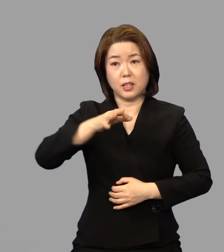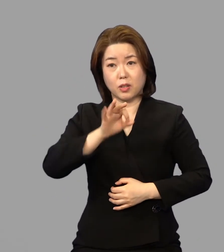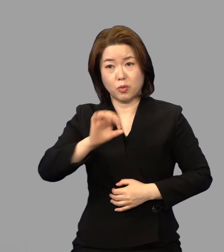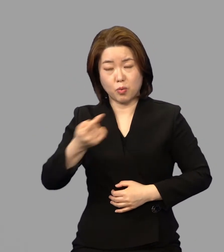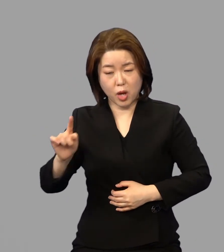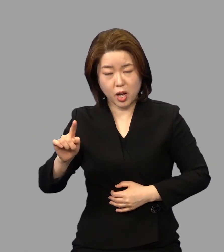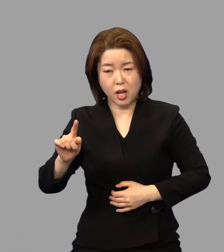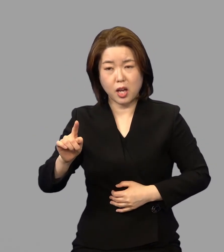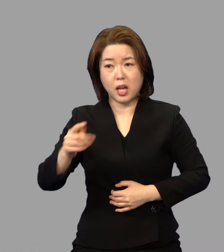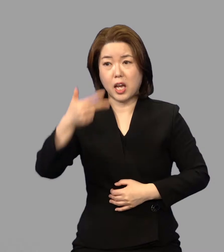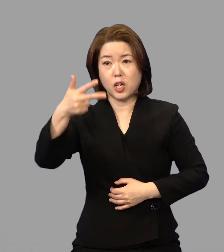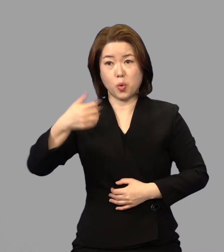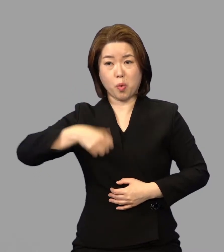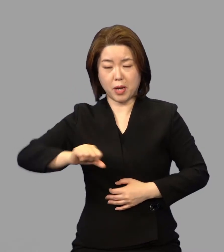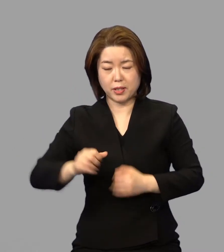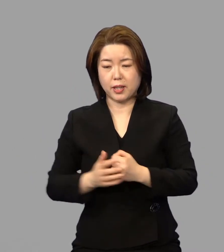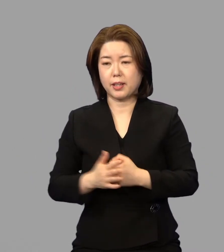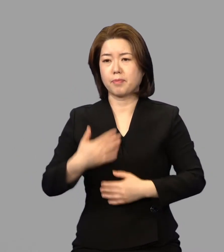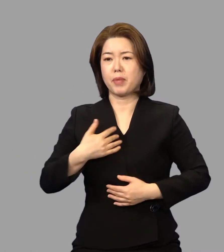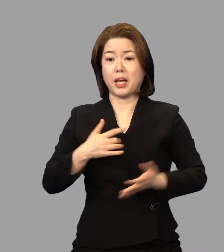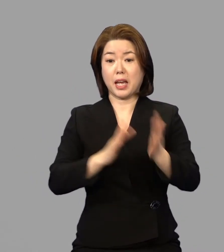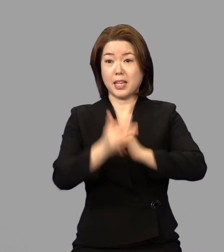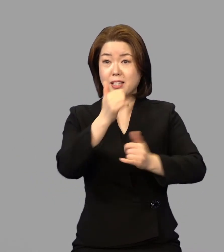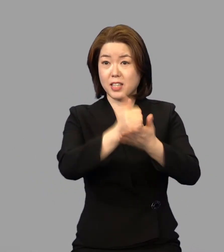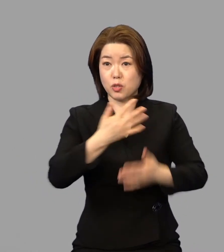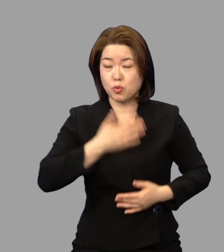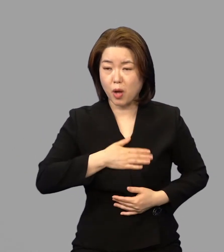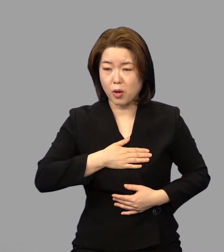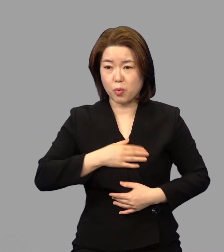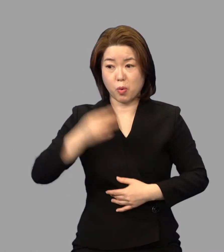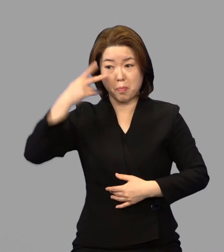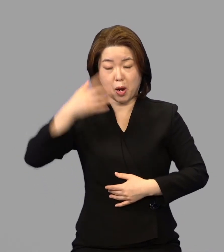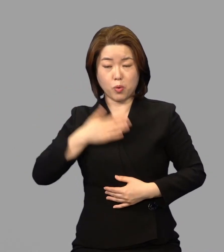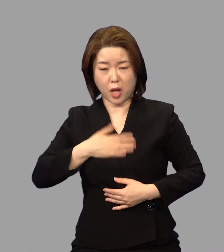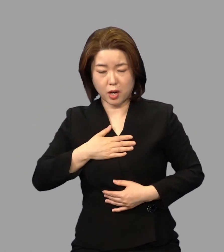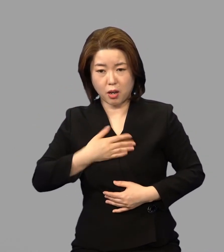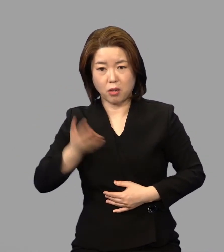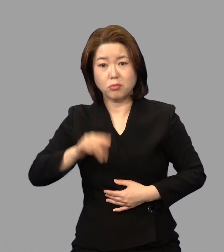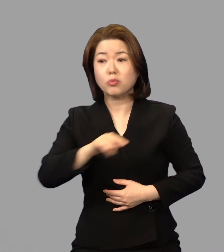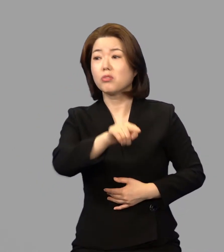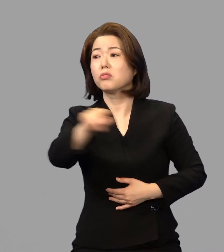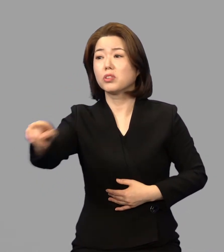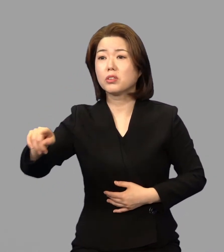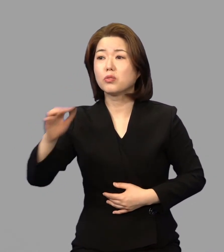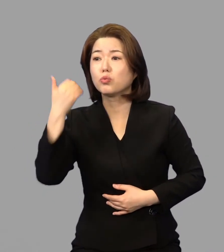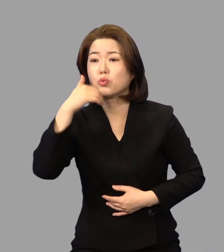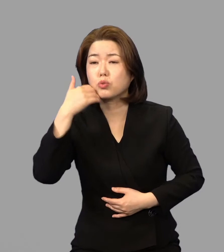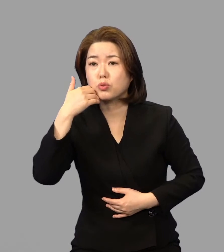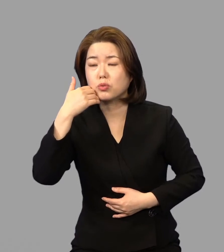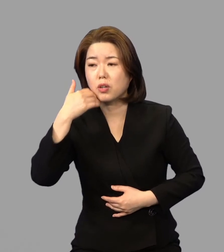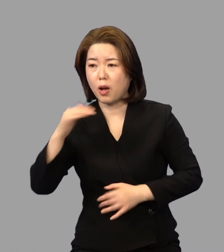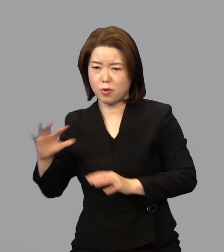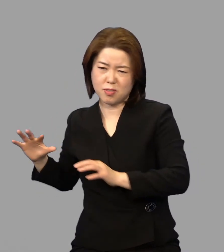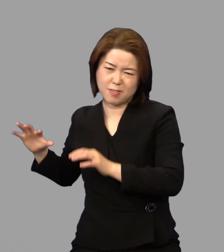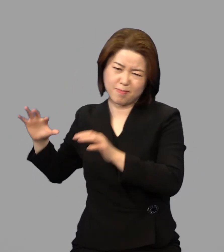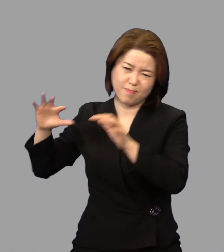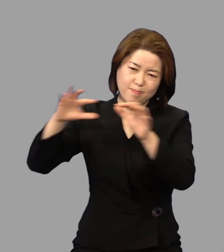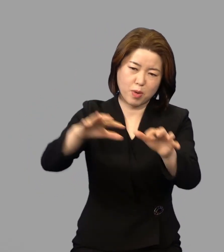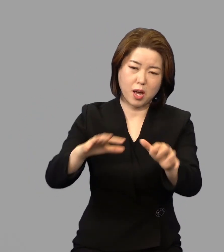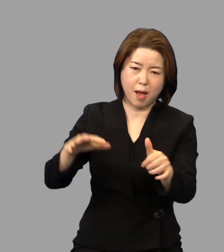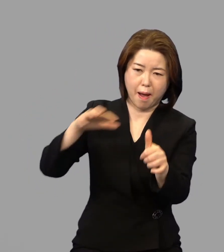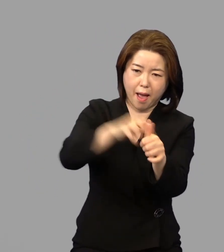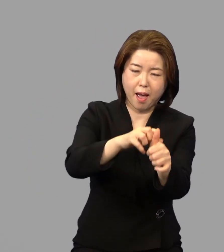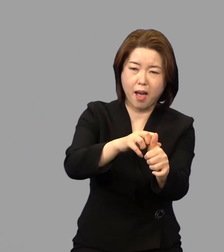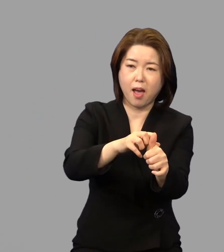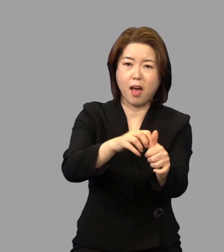내가 예수도 알고 바울도 알지만 너희는 도대체 누구냐? 그러면서 막 달려들어서 봉변을 준